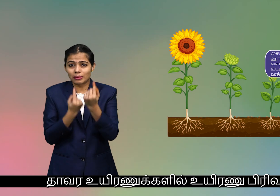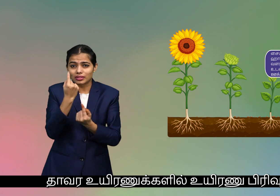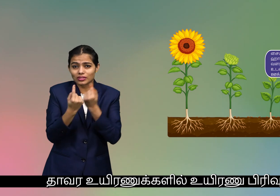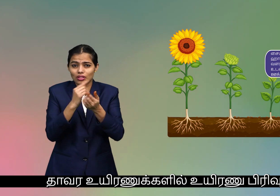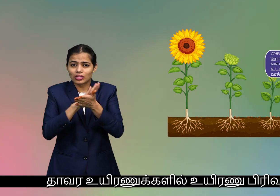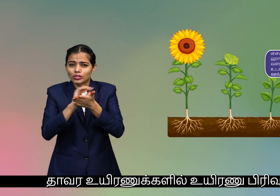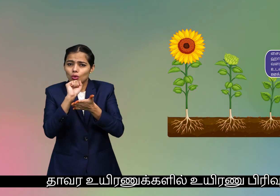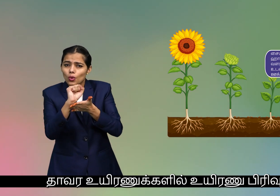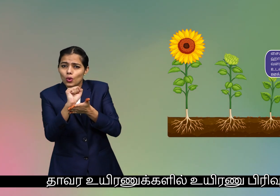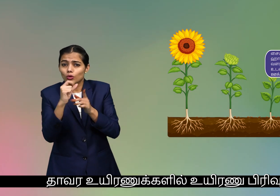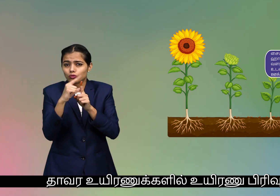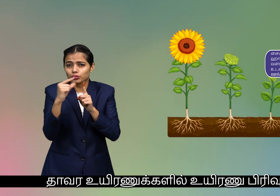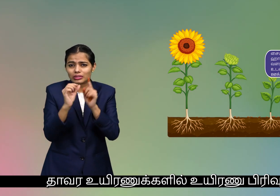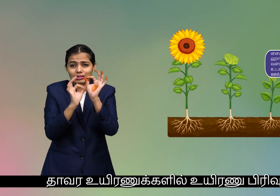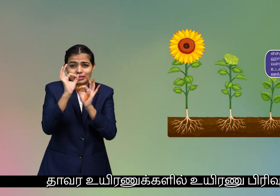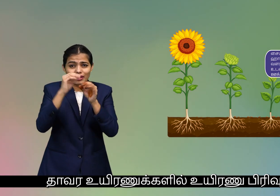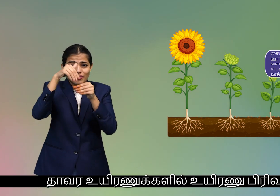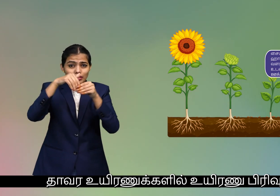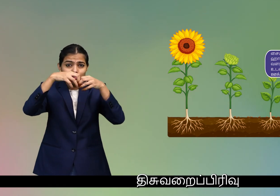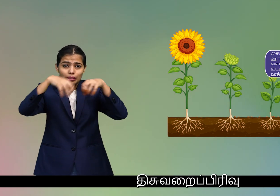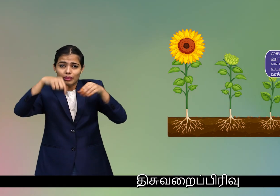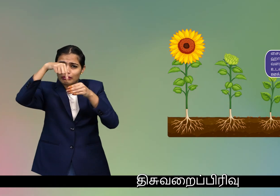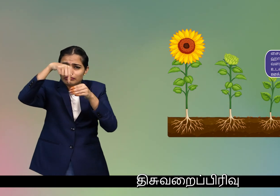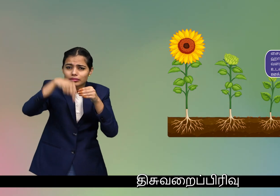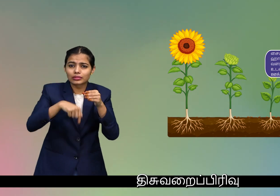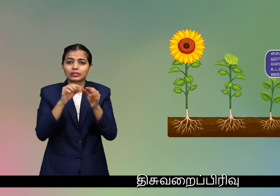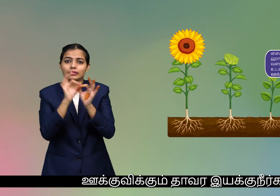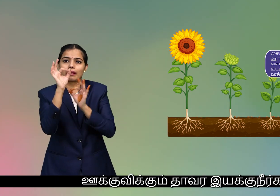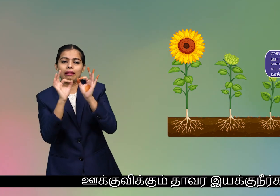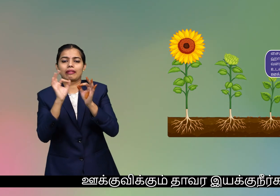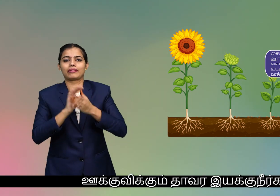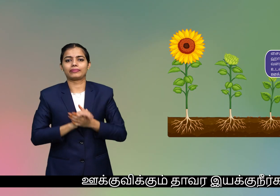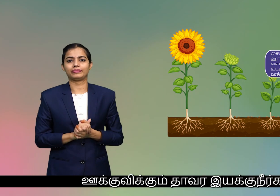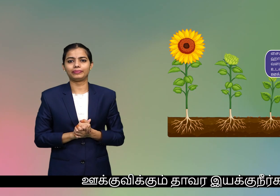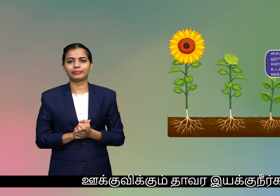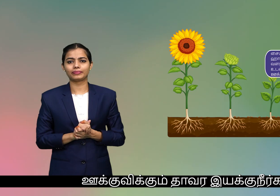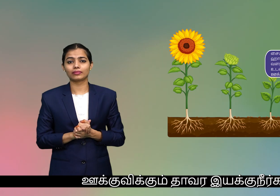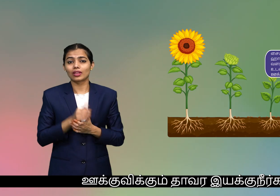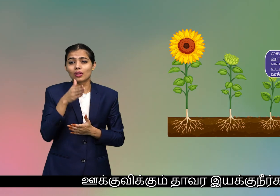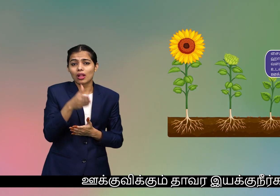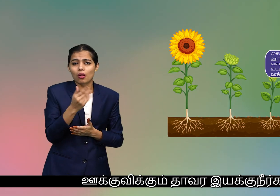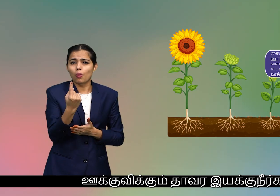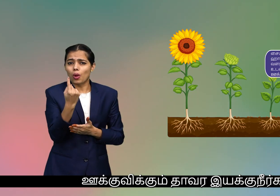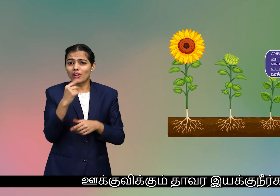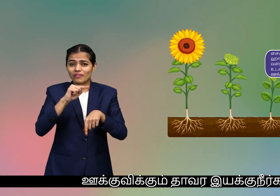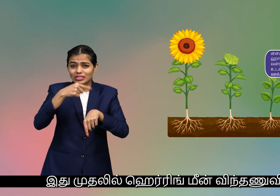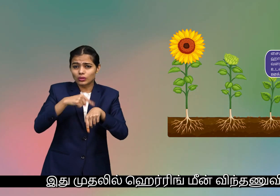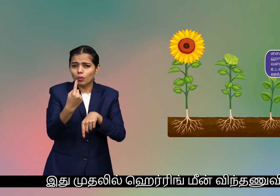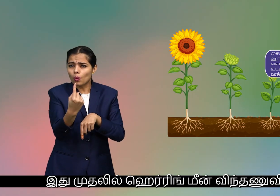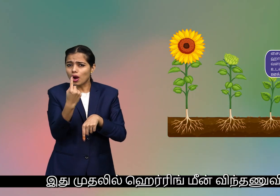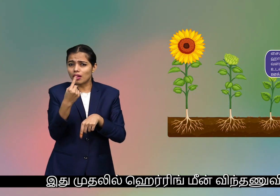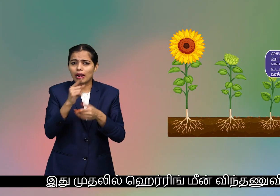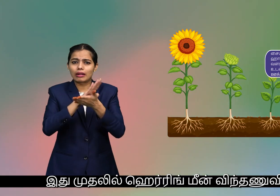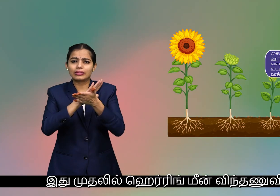தாவர உயிரணுக்களில் உயிரணு பிரிவு அல்லது திசுவரை பிரிவு ஊக்குவிக்கும் தாவர இயக்குநீர்கள்.